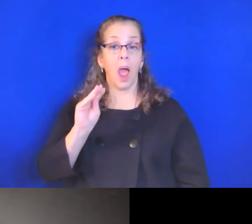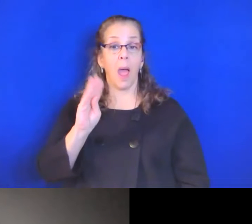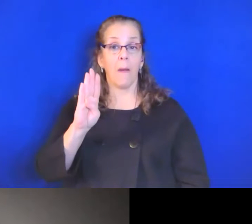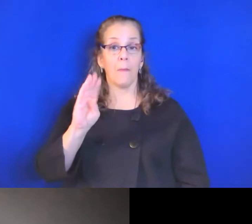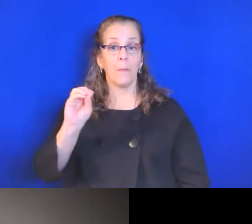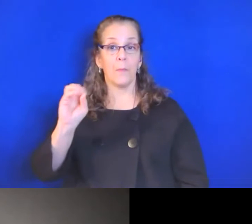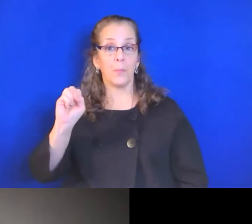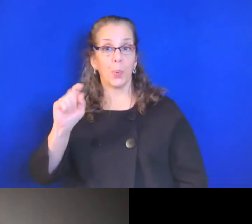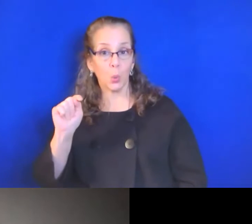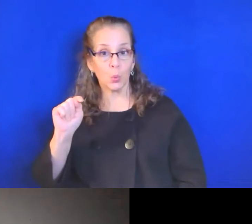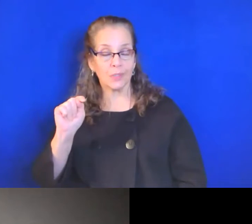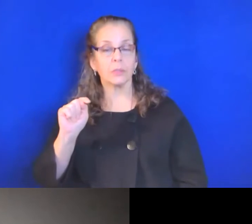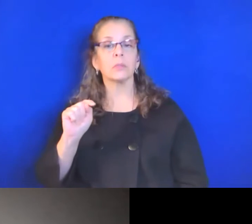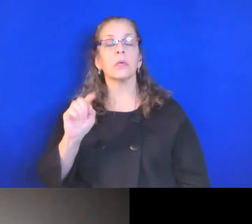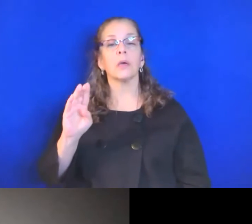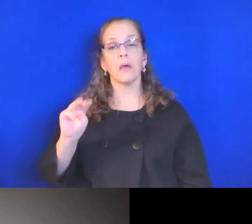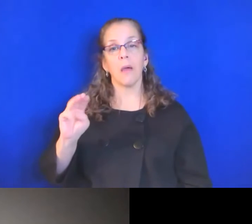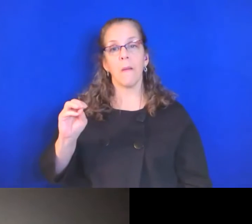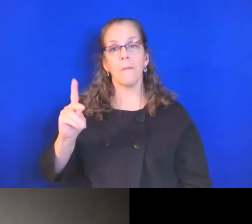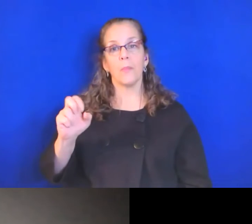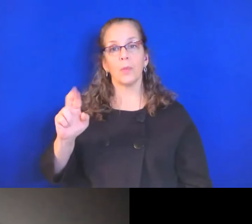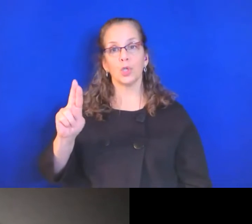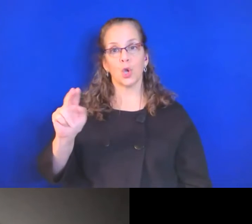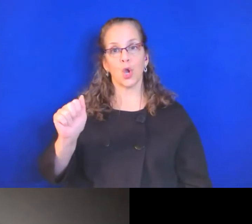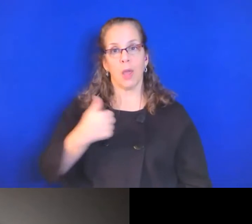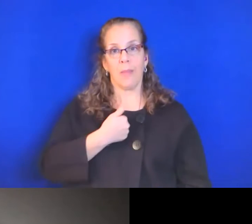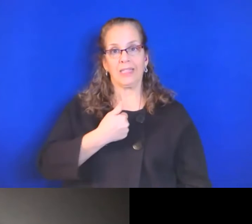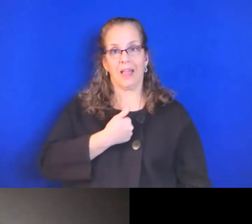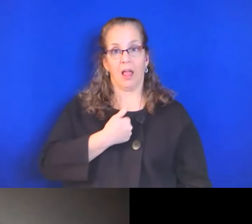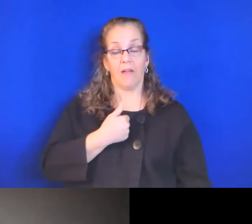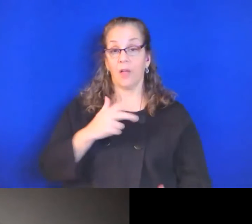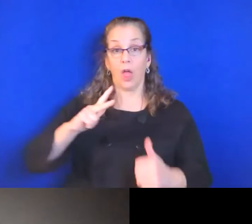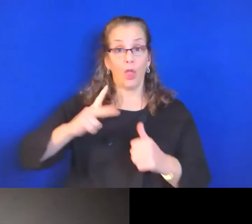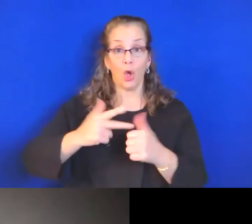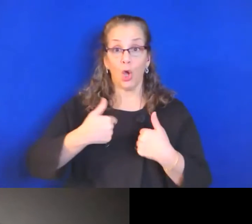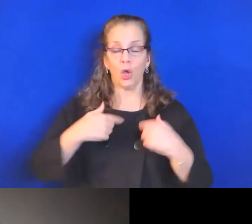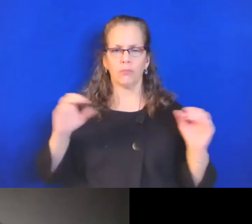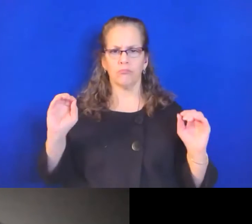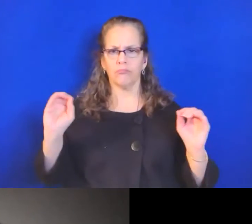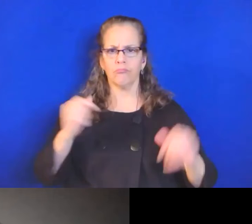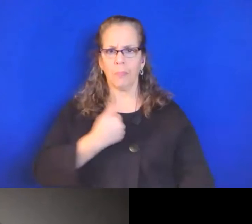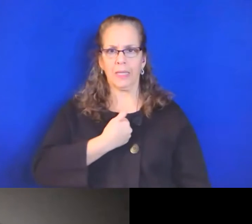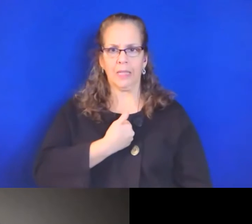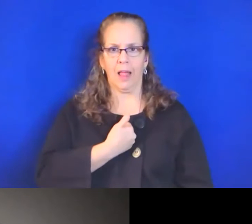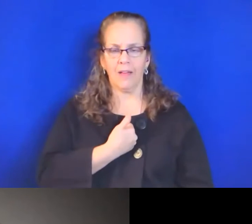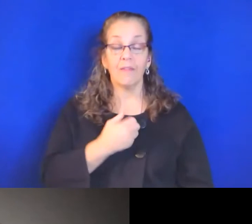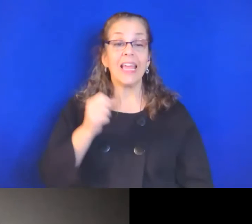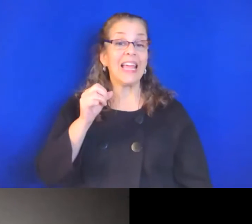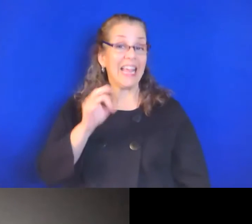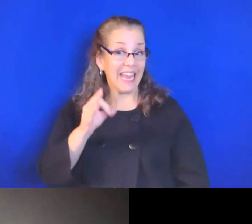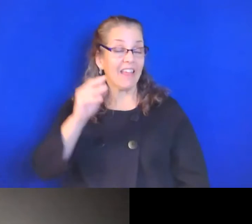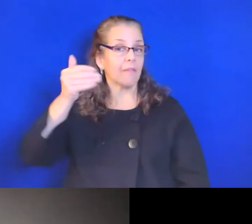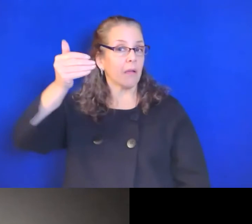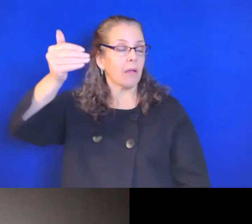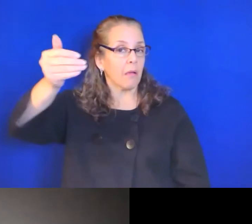再打了一针 Moderna 的 Moderna， 他是不是